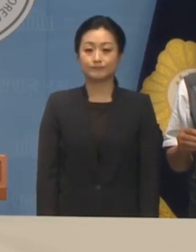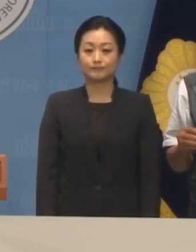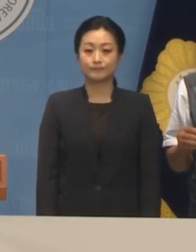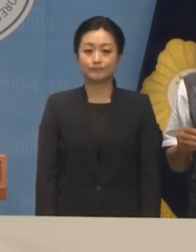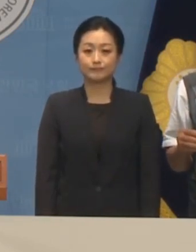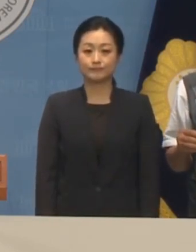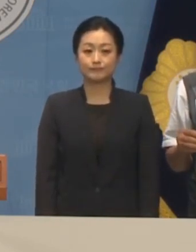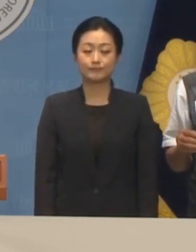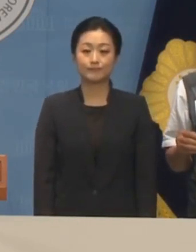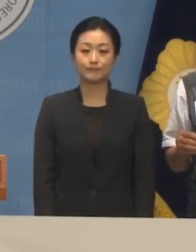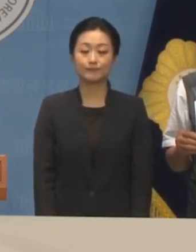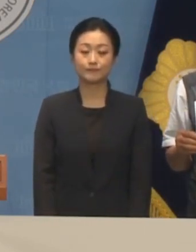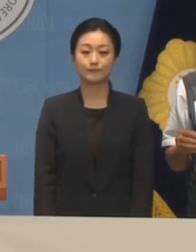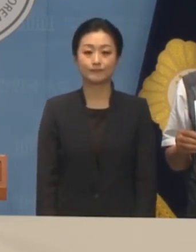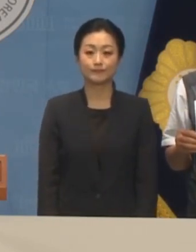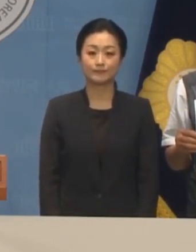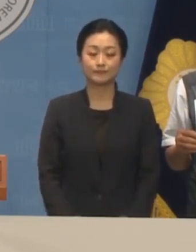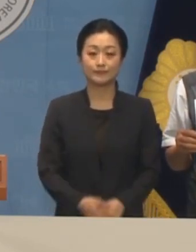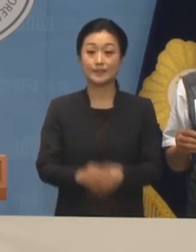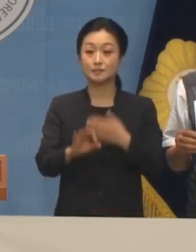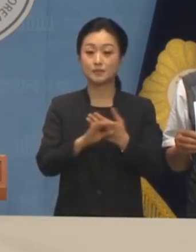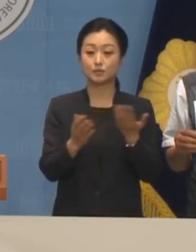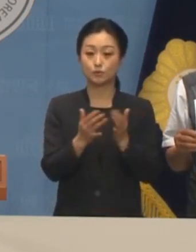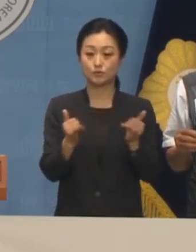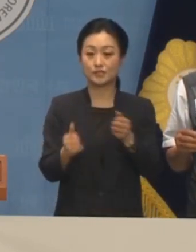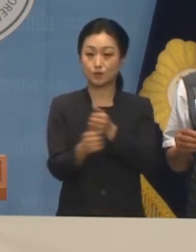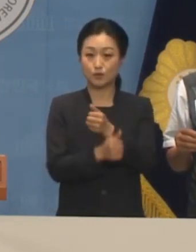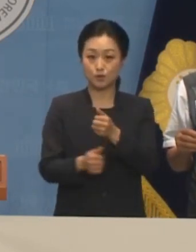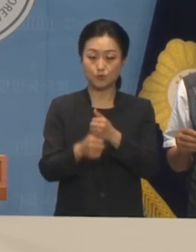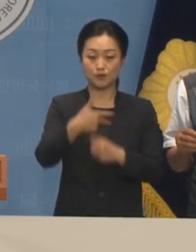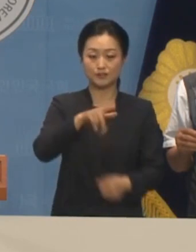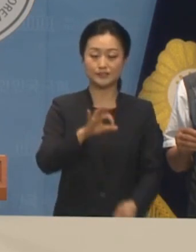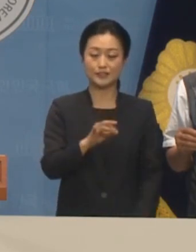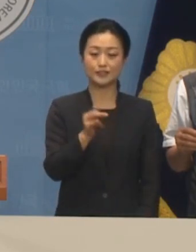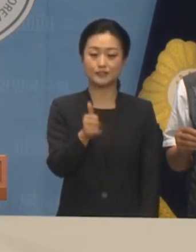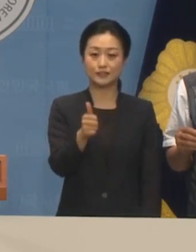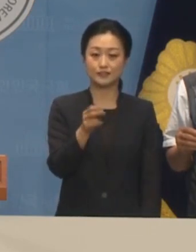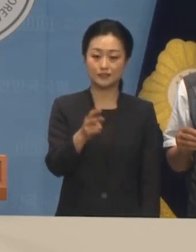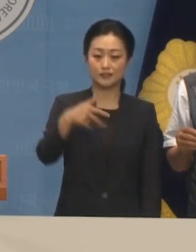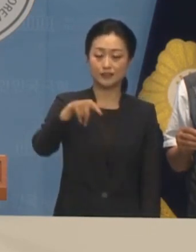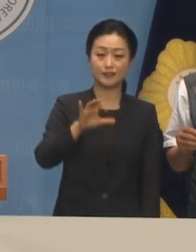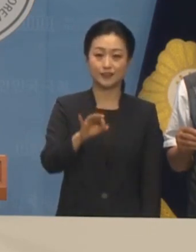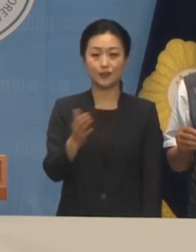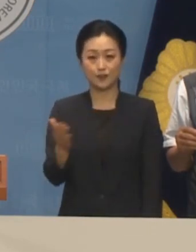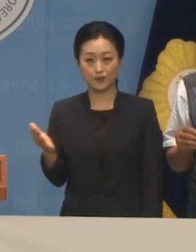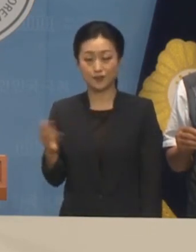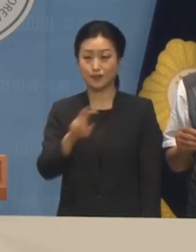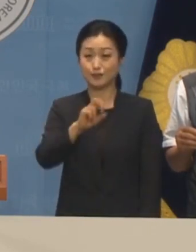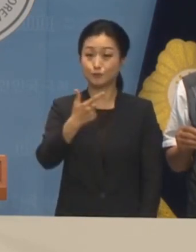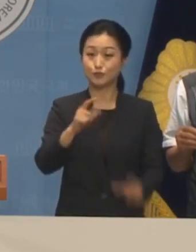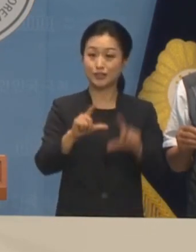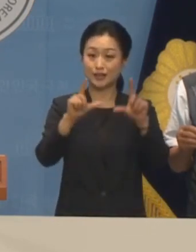감사합니다네 진보당 비정규직 노동의원 정경입니다 26일